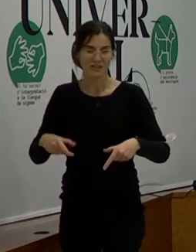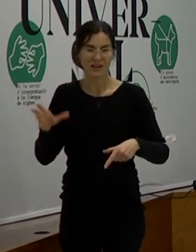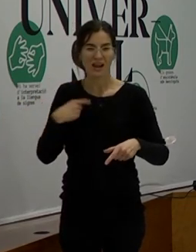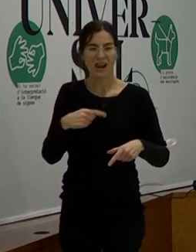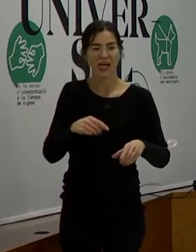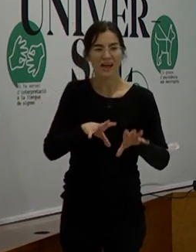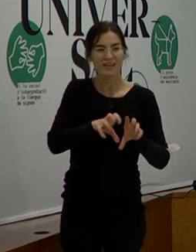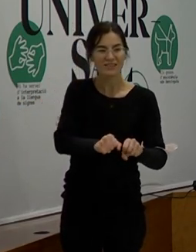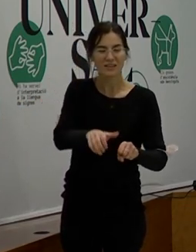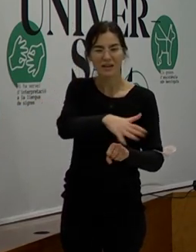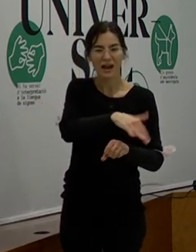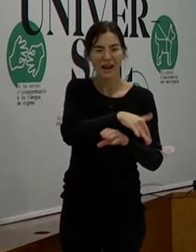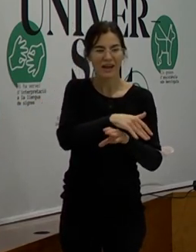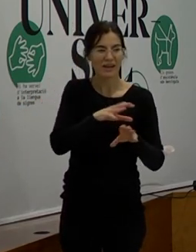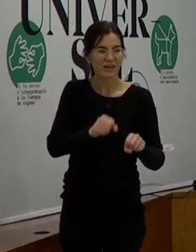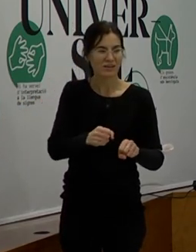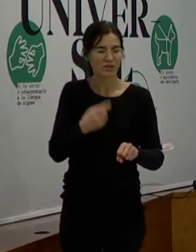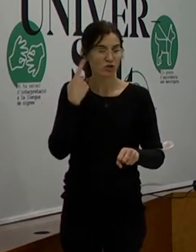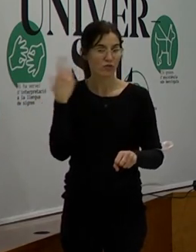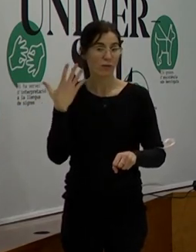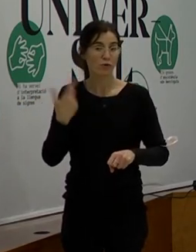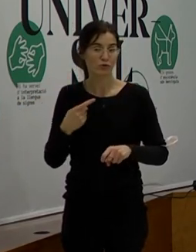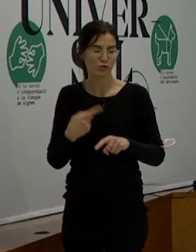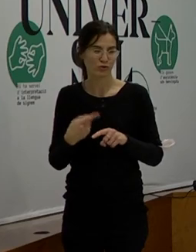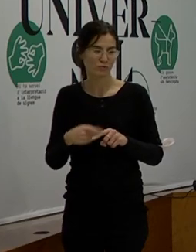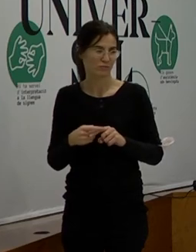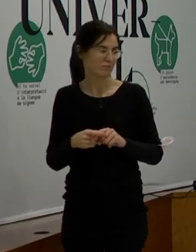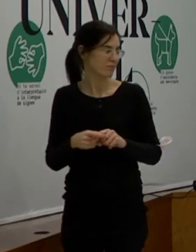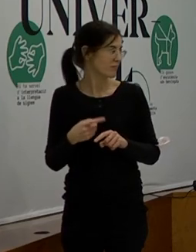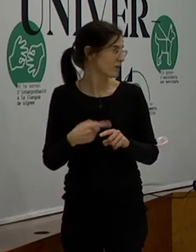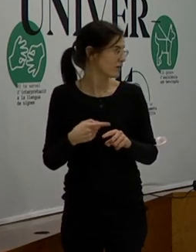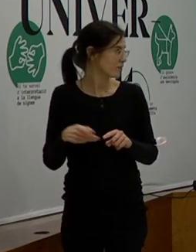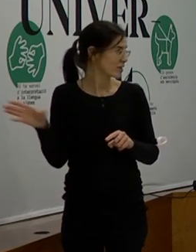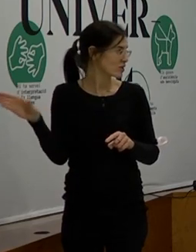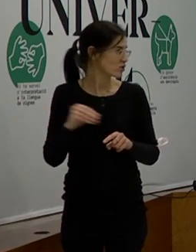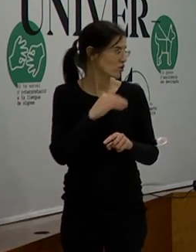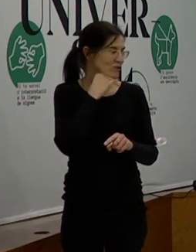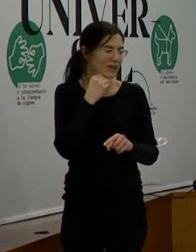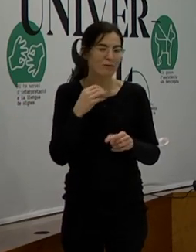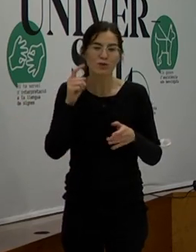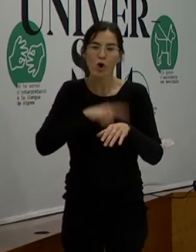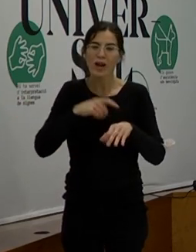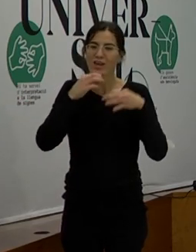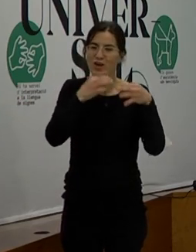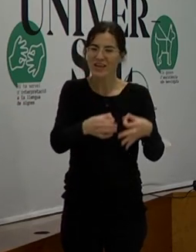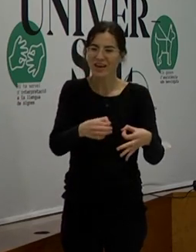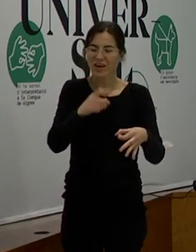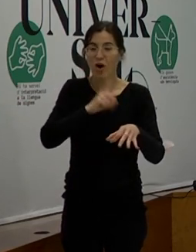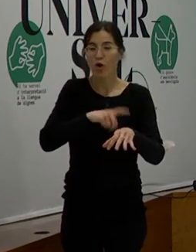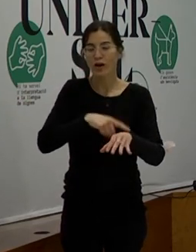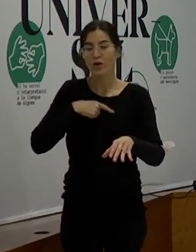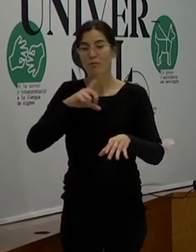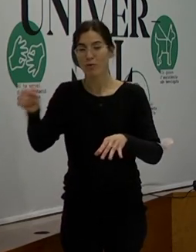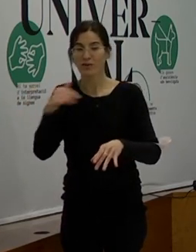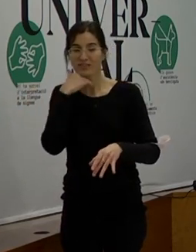de aparcamiento en la calle somos muy famosos. Perquè tothom sap a quina hora arribes i a quina hora